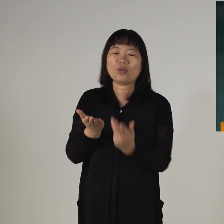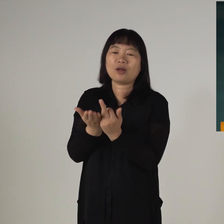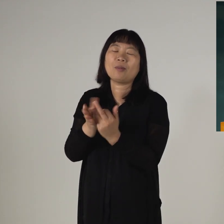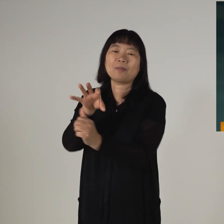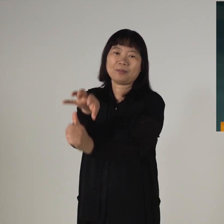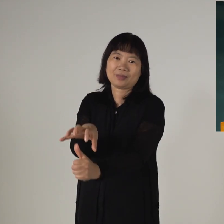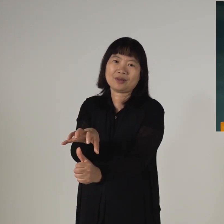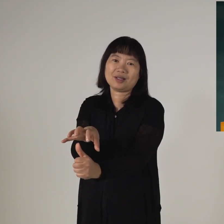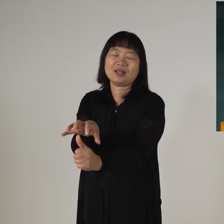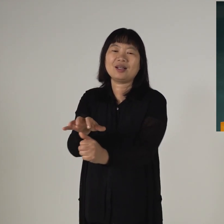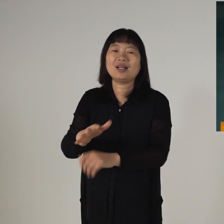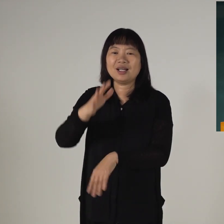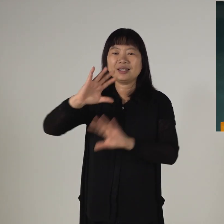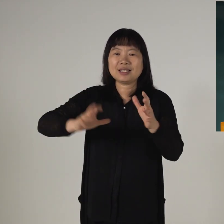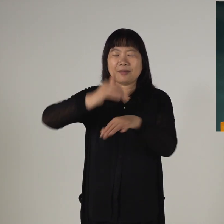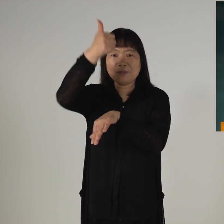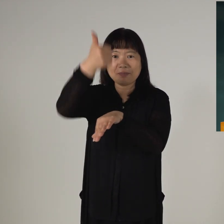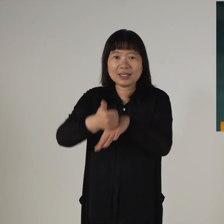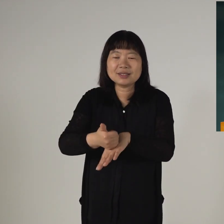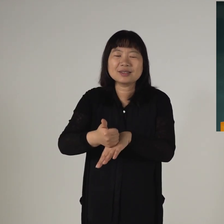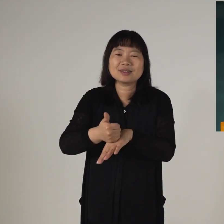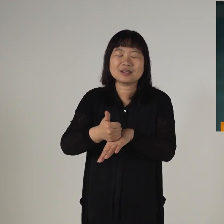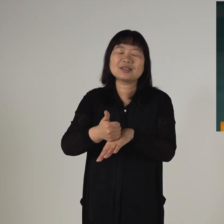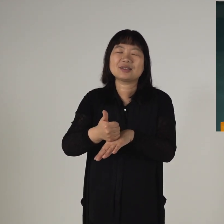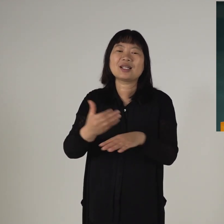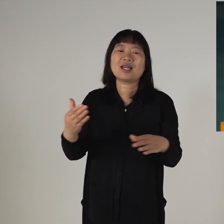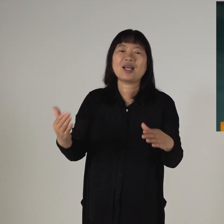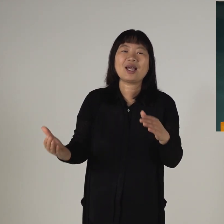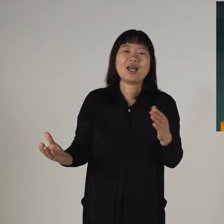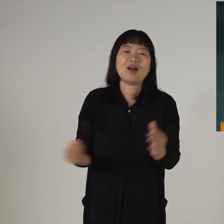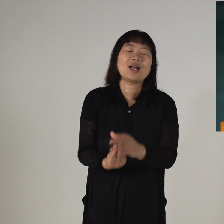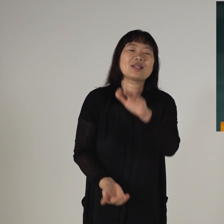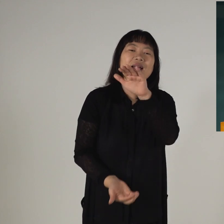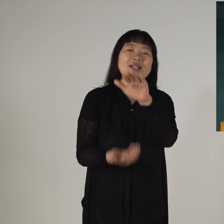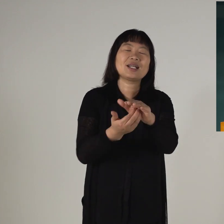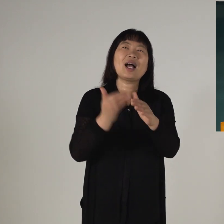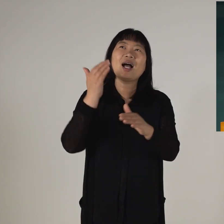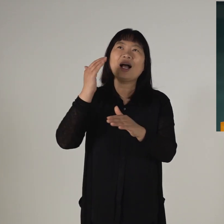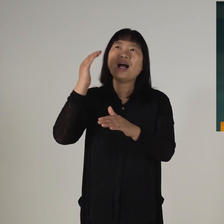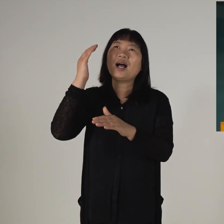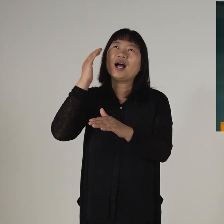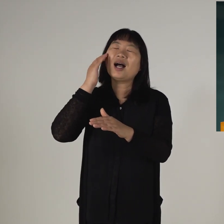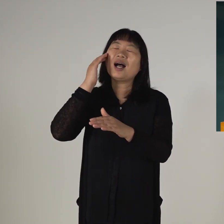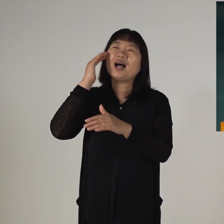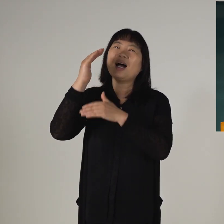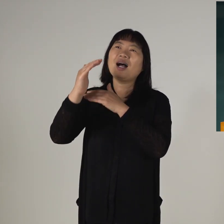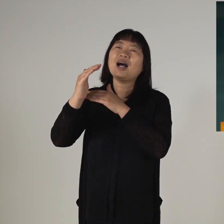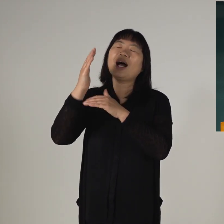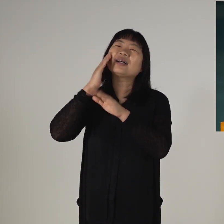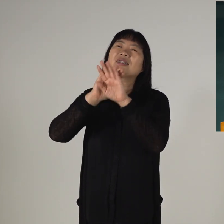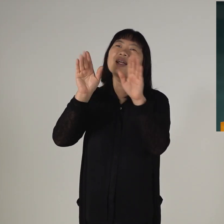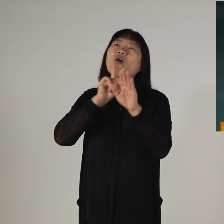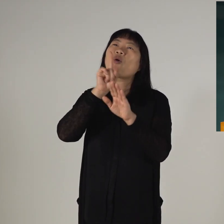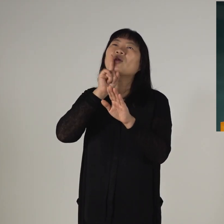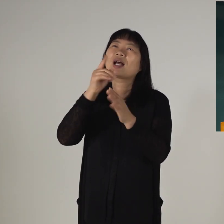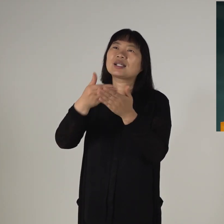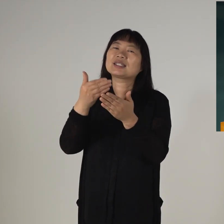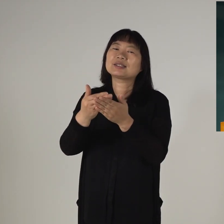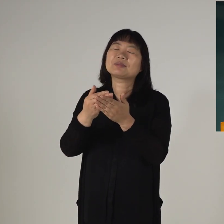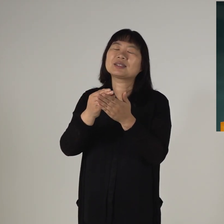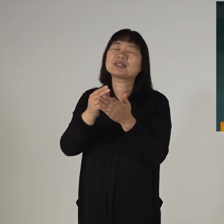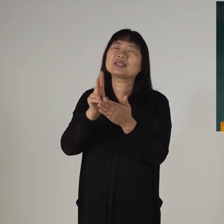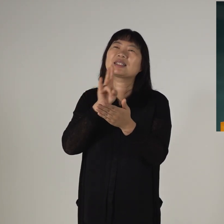유배되어서 종말에 완성될 하늘의 언어와 그림을 계시로 봤습니다.